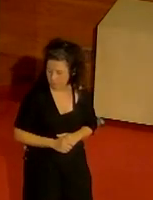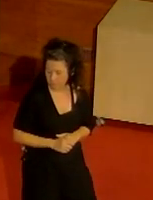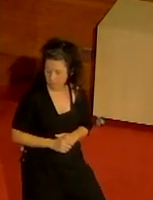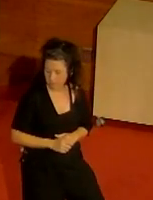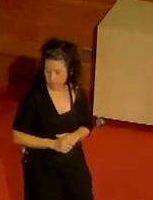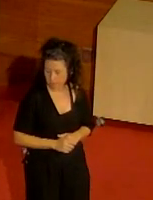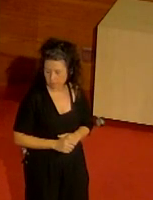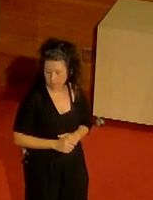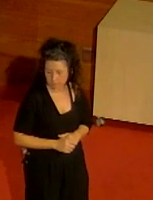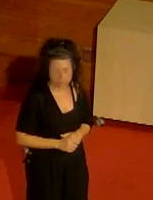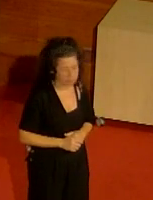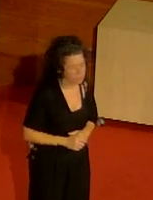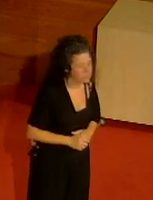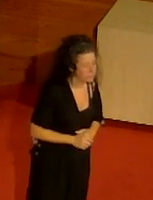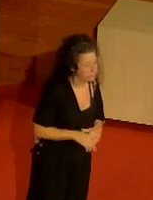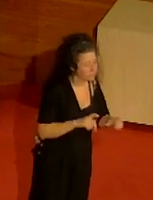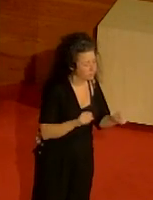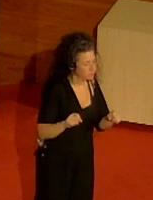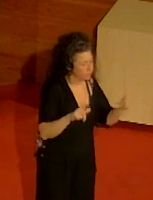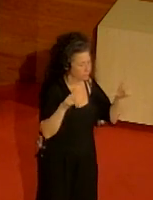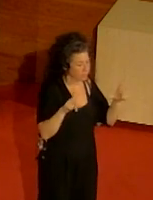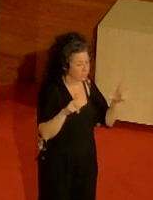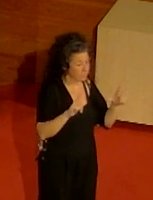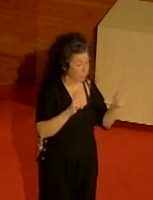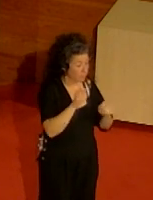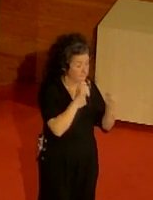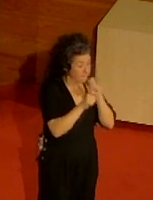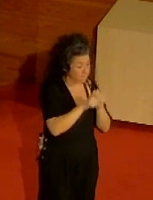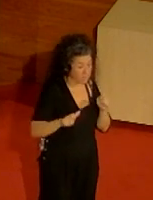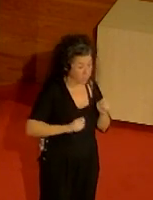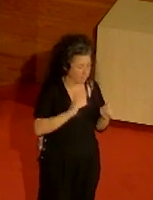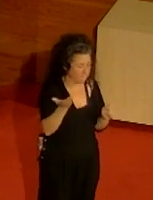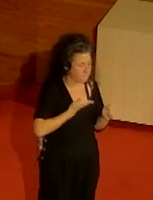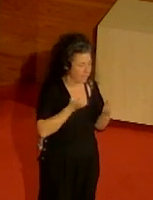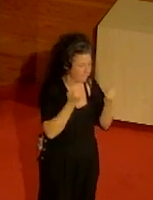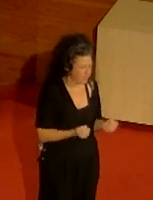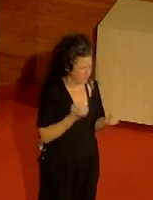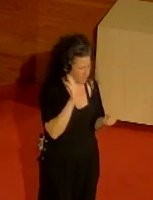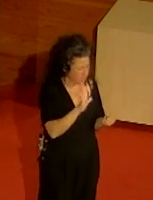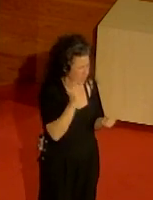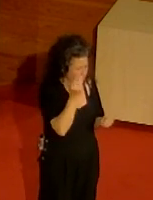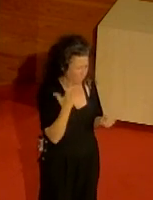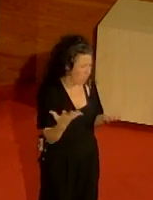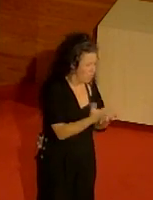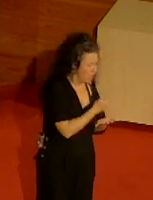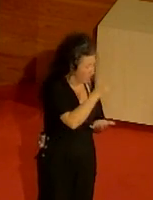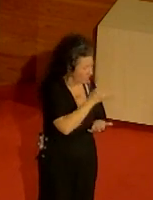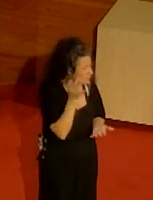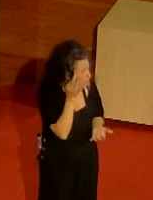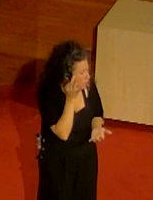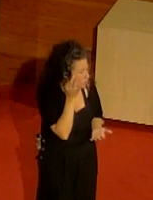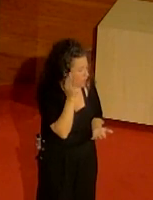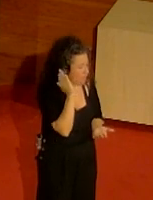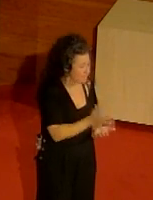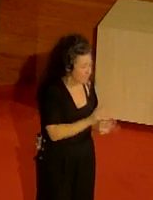Vale. Esto nos afecta mucho a los periodistas, pero creo que a todos y a todas, porque es el tema